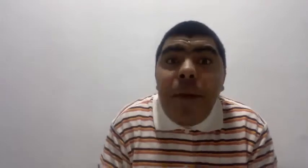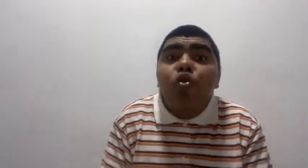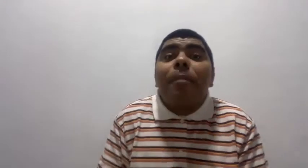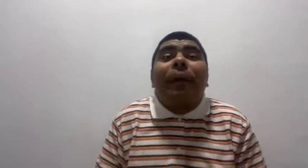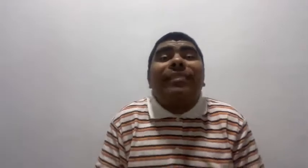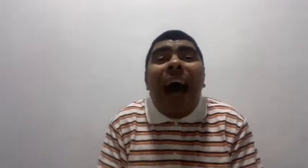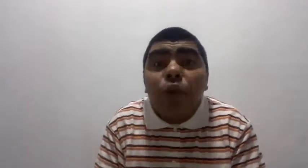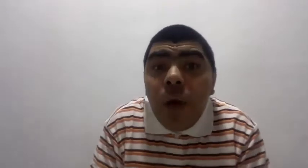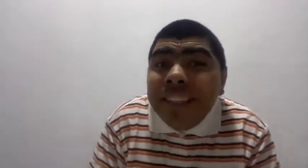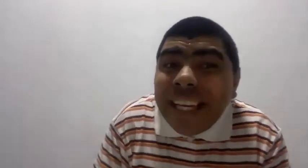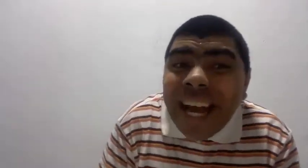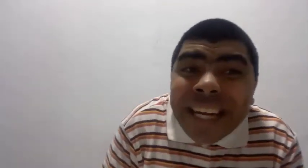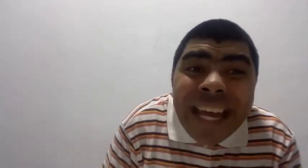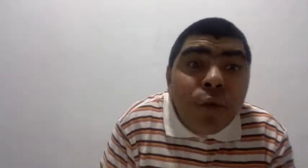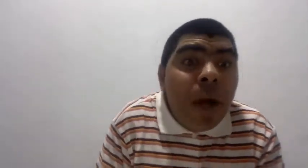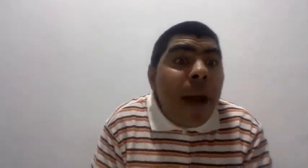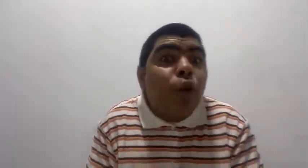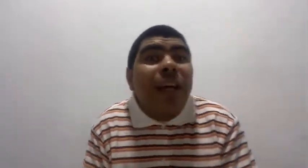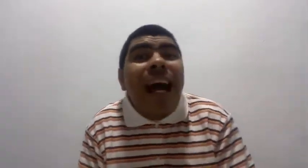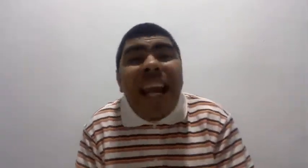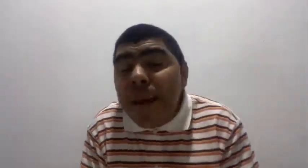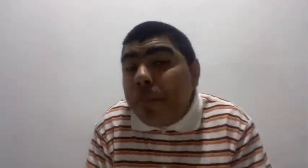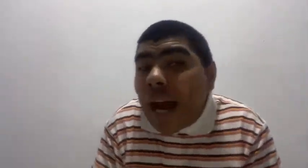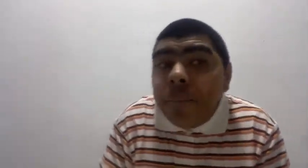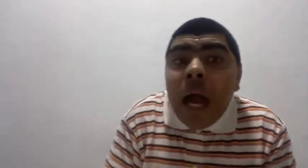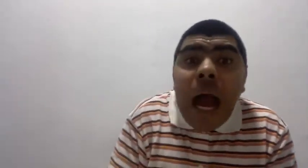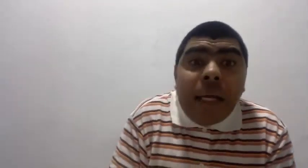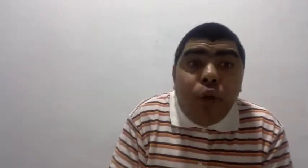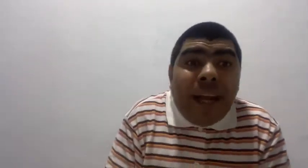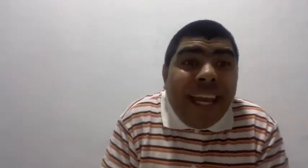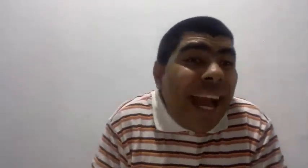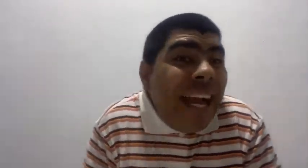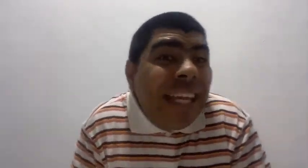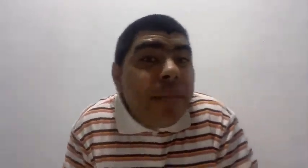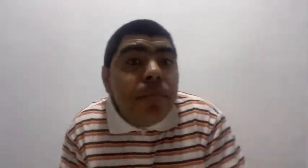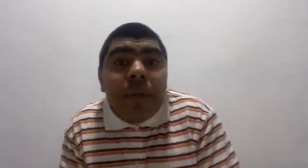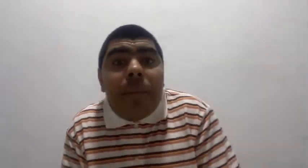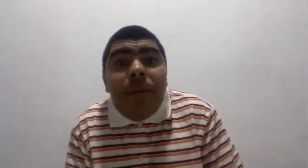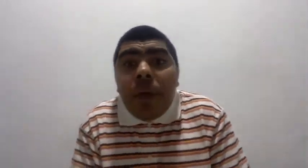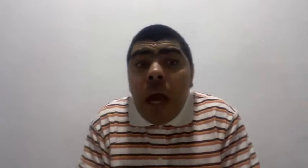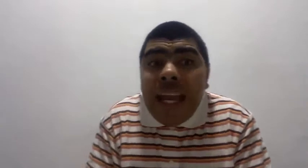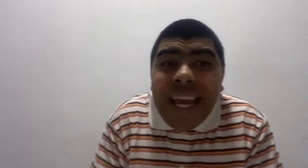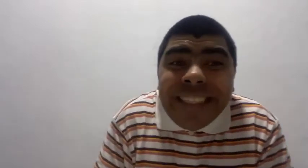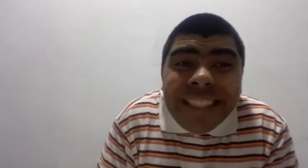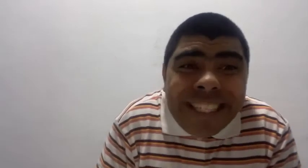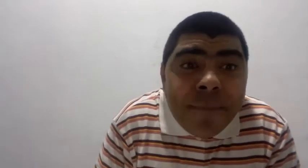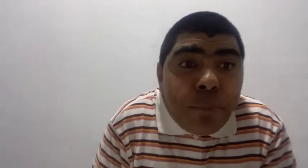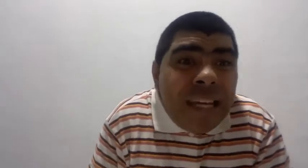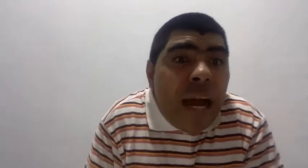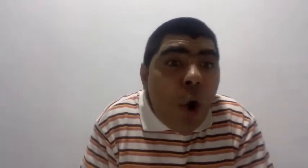el lunes pasado de la lengua, hermano, de la lepra, aleluya, que hay en, amén, en este tiempo en la